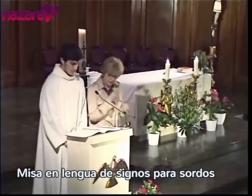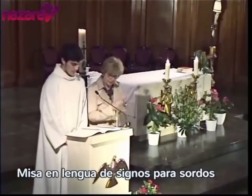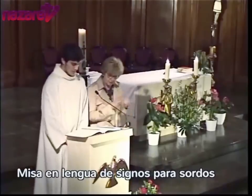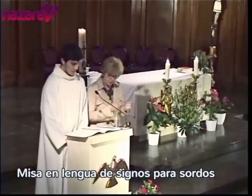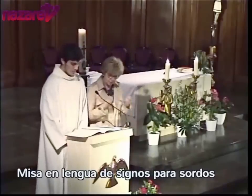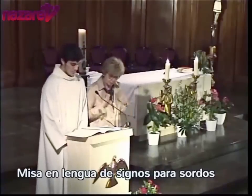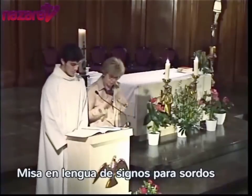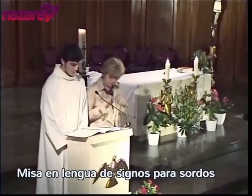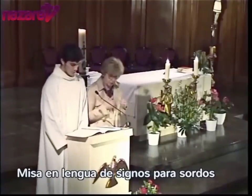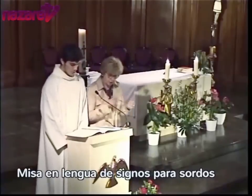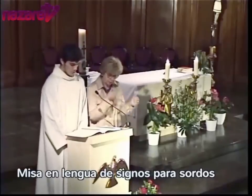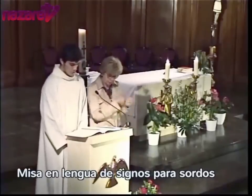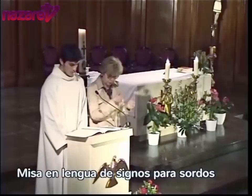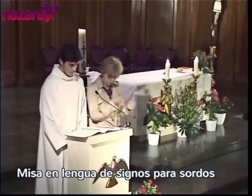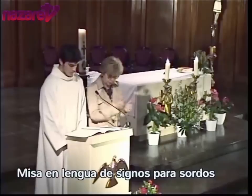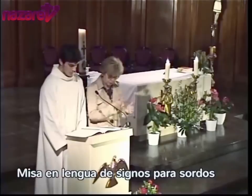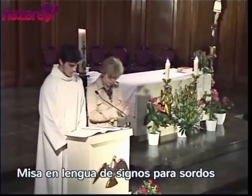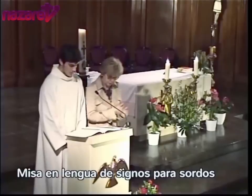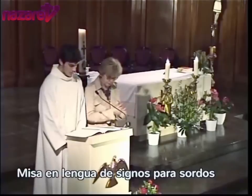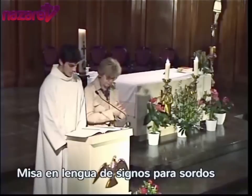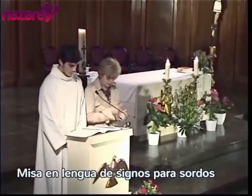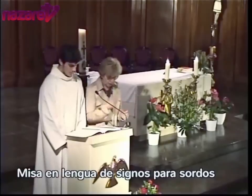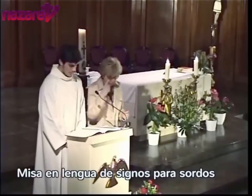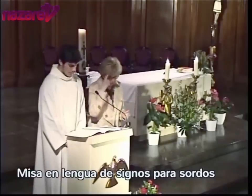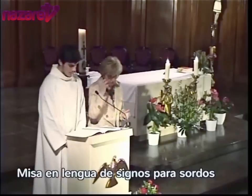Lectura del libro de los Hechos de los Apóstoles.